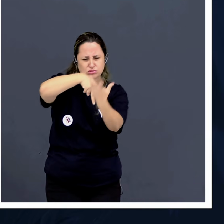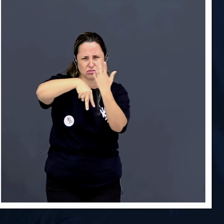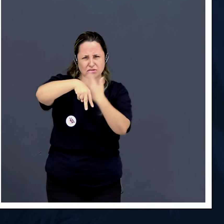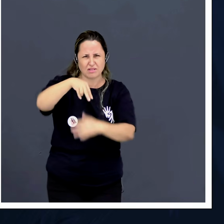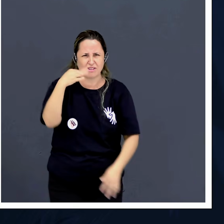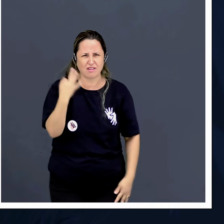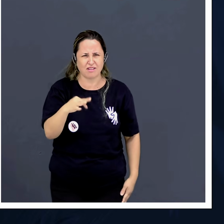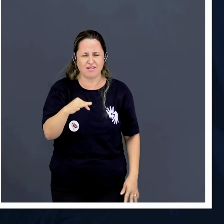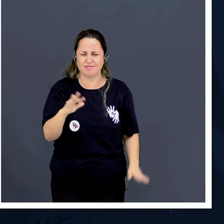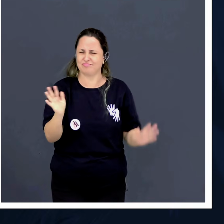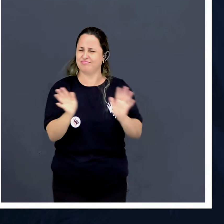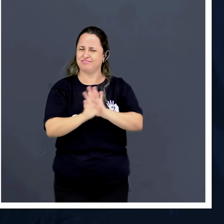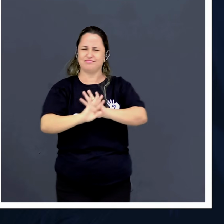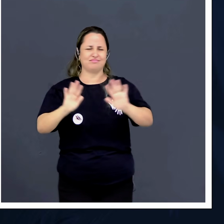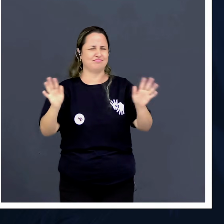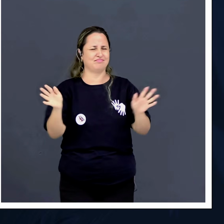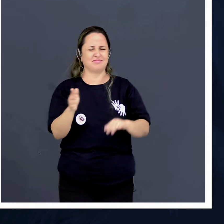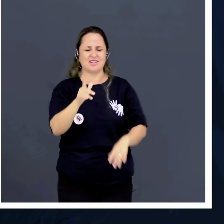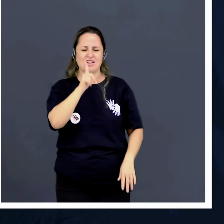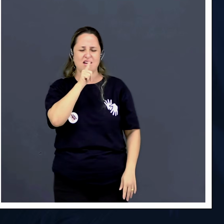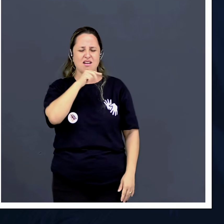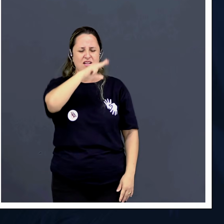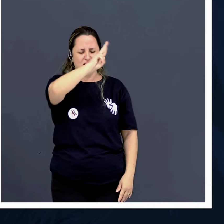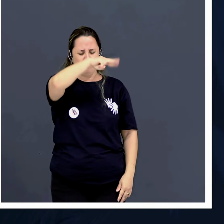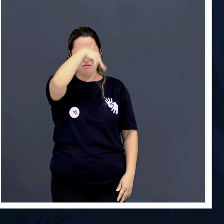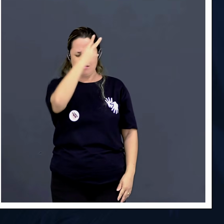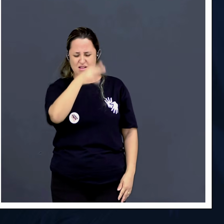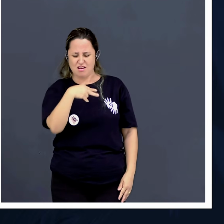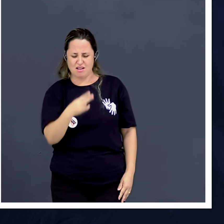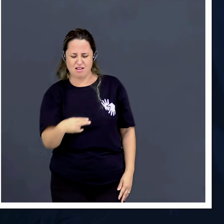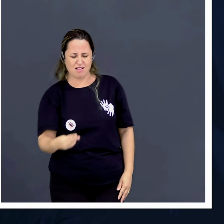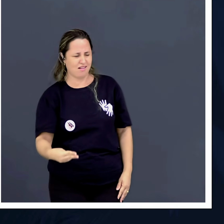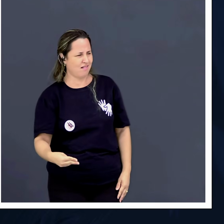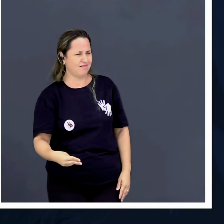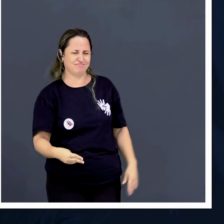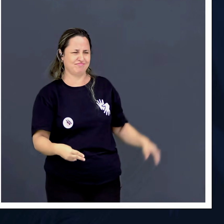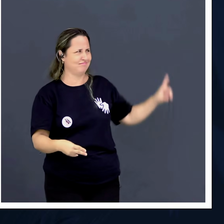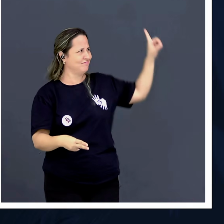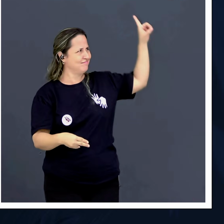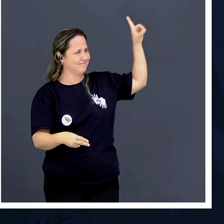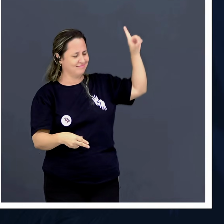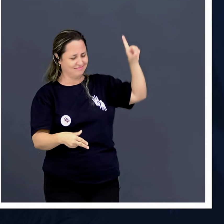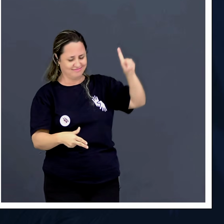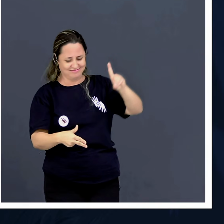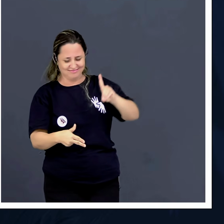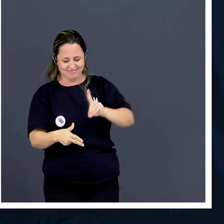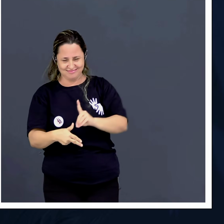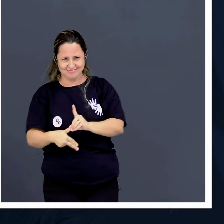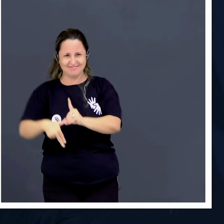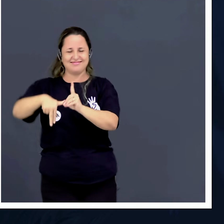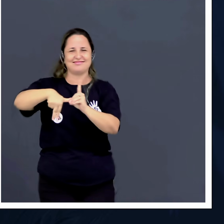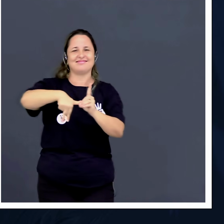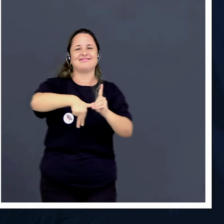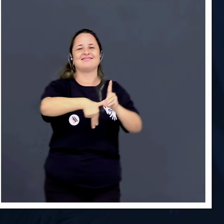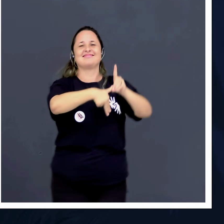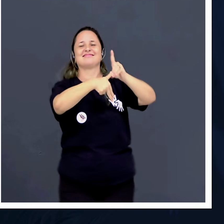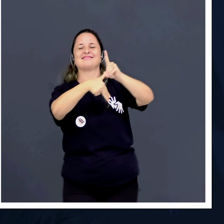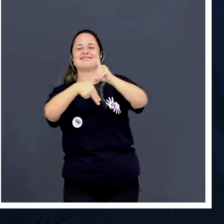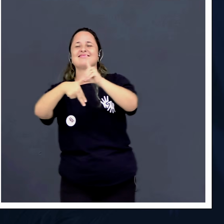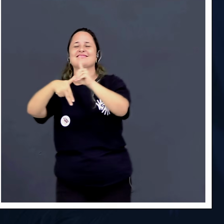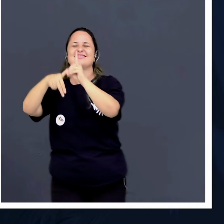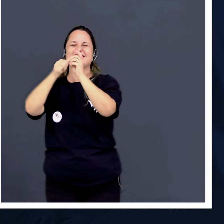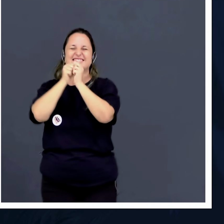me queimar, nas águas não vou afundar, pois